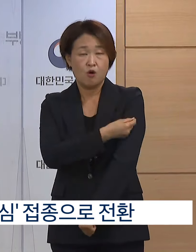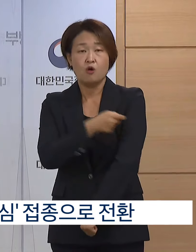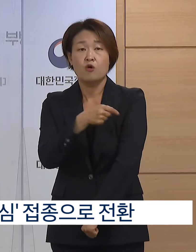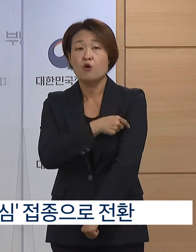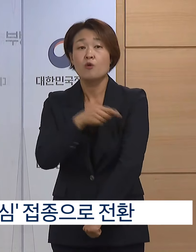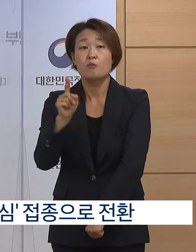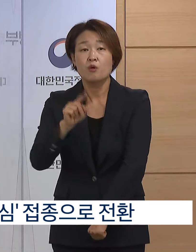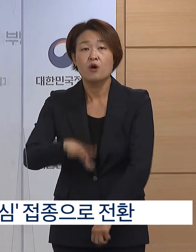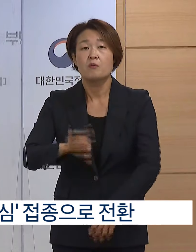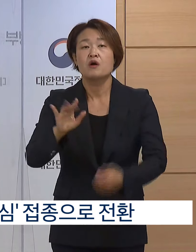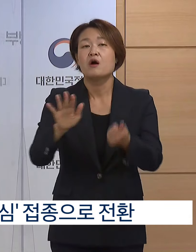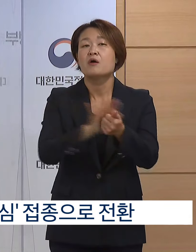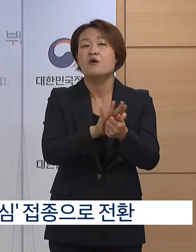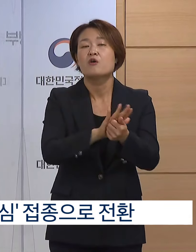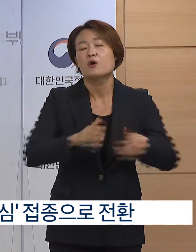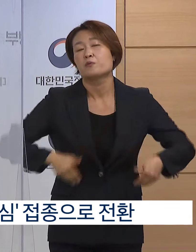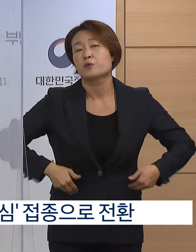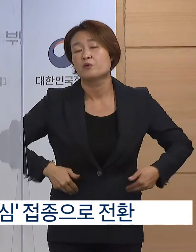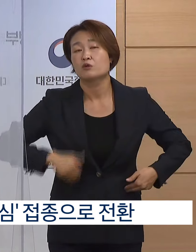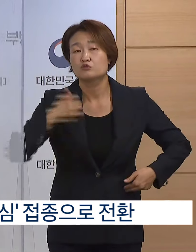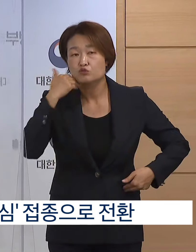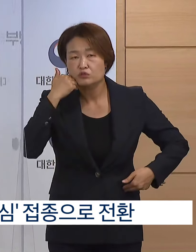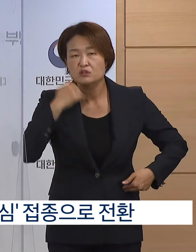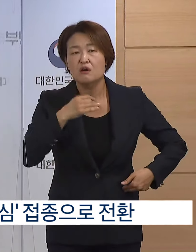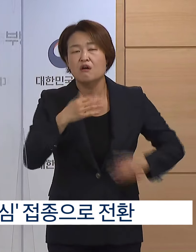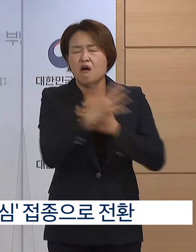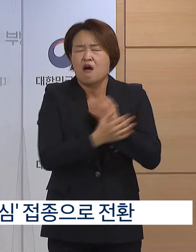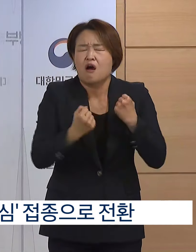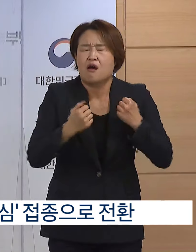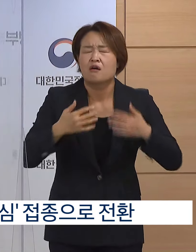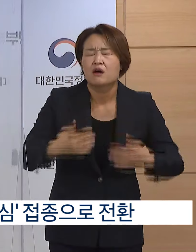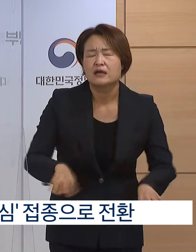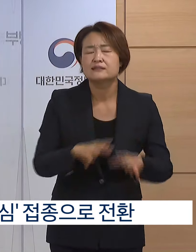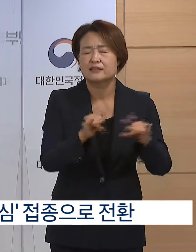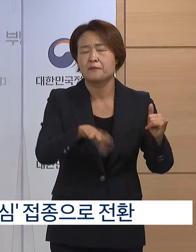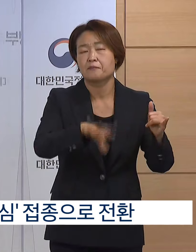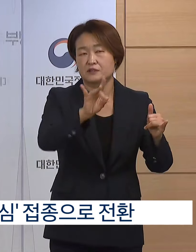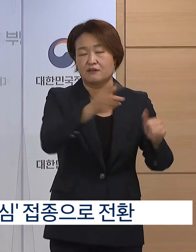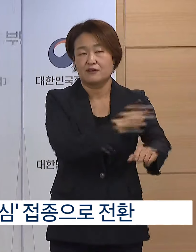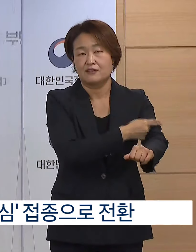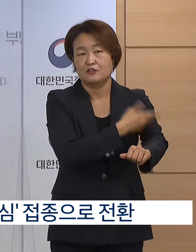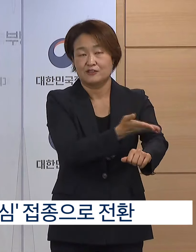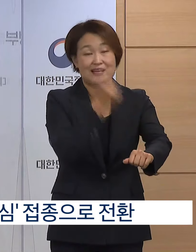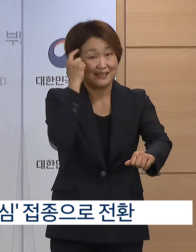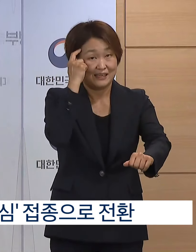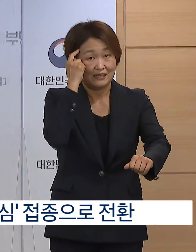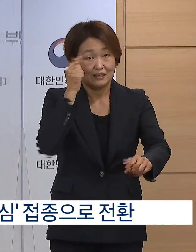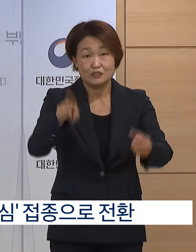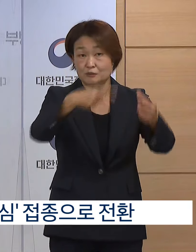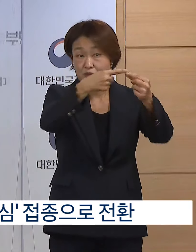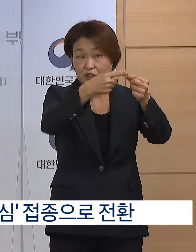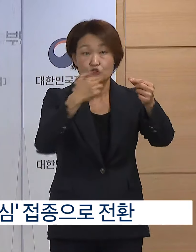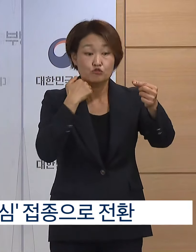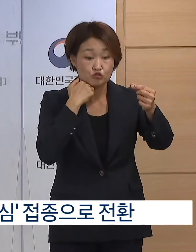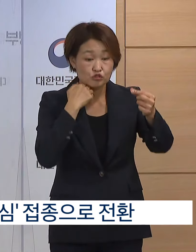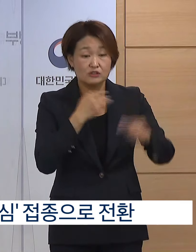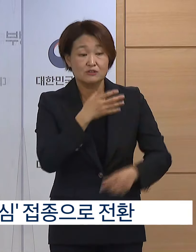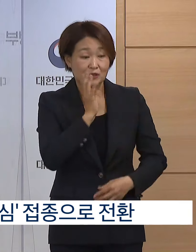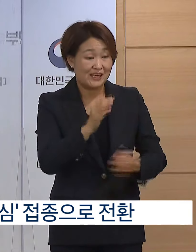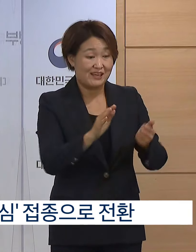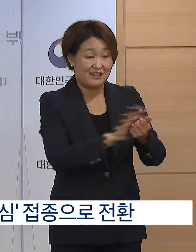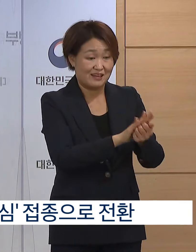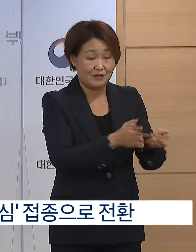배려가 필요한 건강 취약계층부터 시행할 예정입니다. 접종 1순위는 요양병원